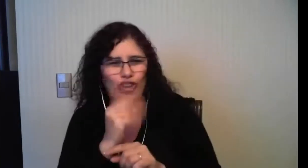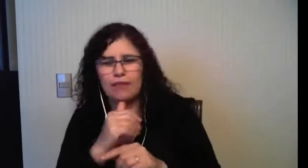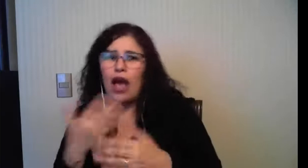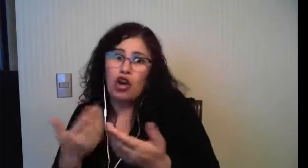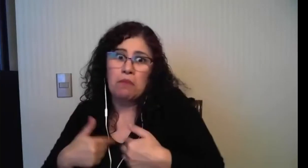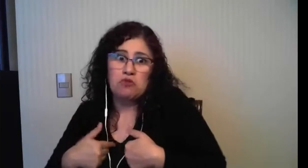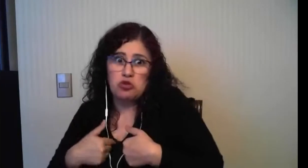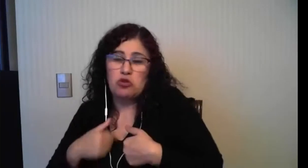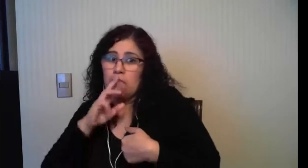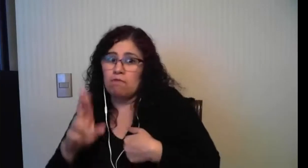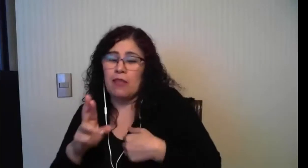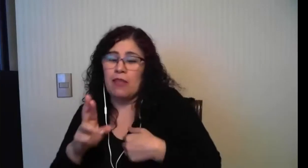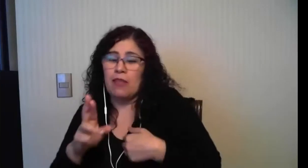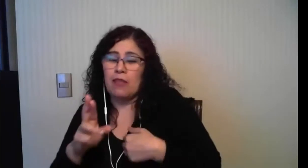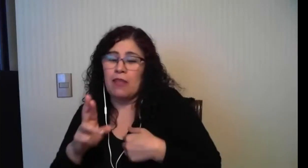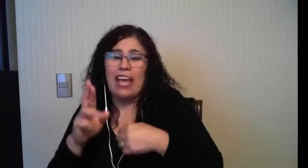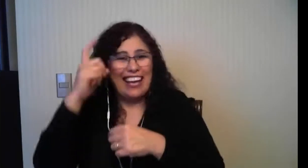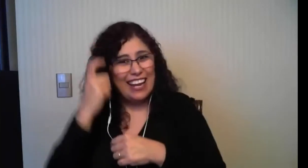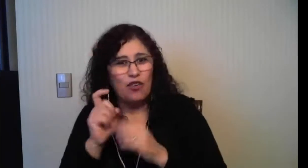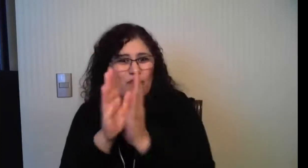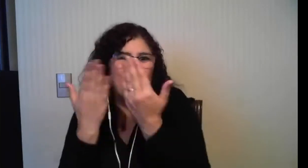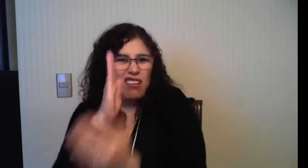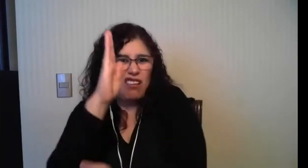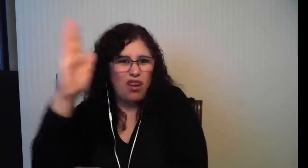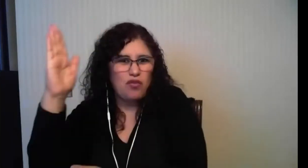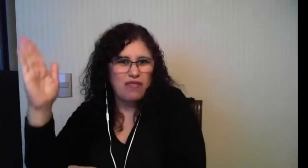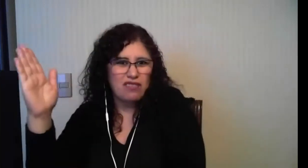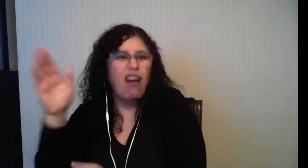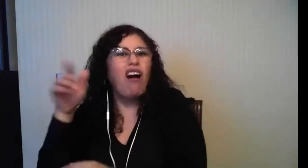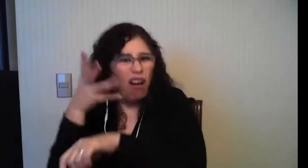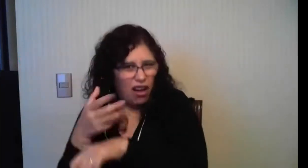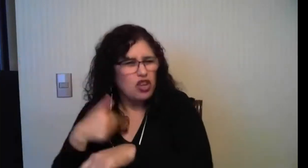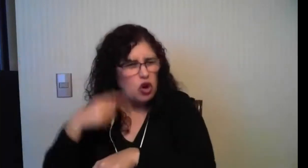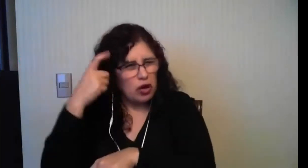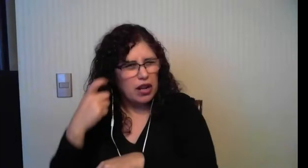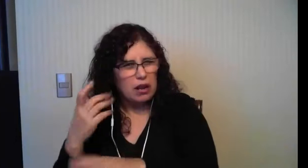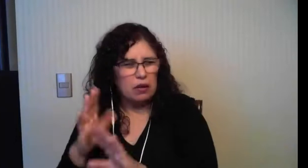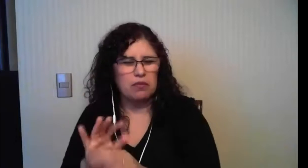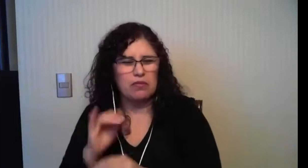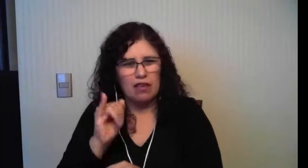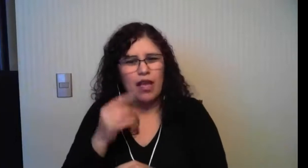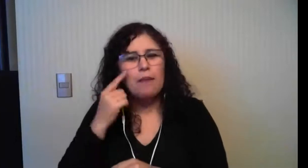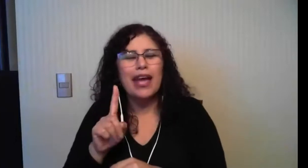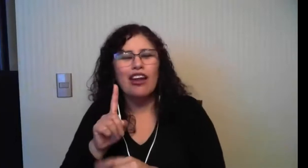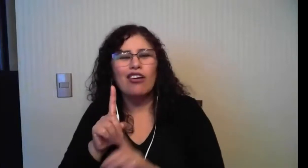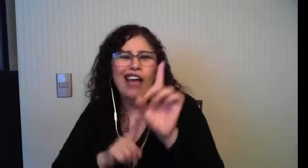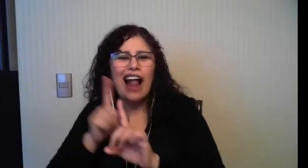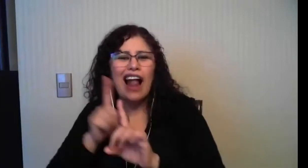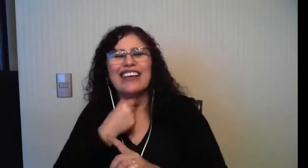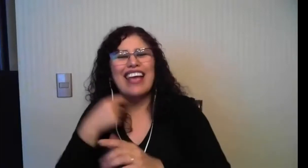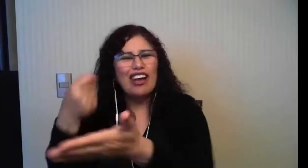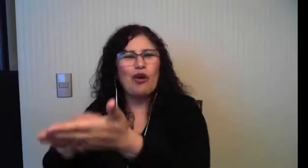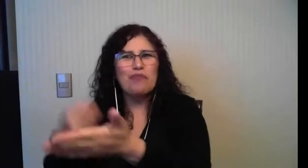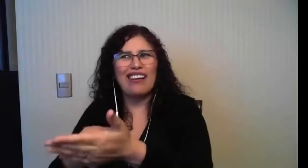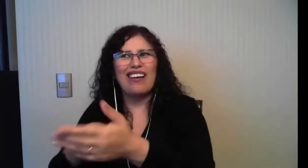Desconozco cómo acceden ustedes a los libros, ¿ya? Pero, por ejemplo, si alguien lo quisiera comprar, bueno, no se puede porque no es un